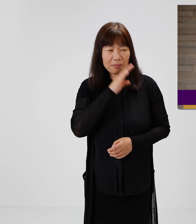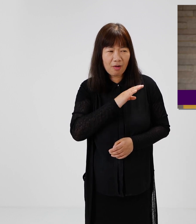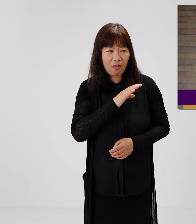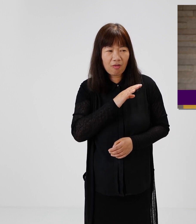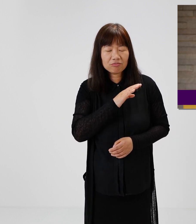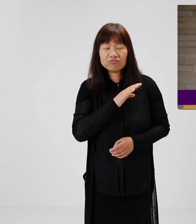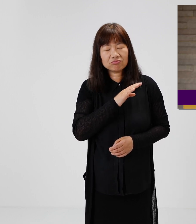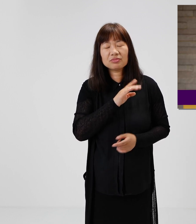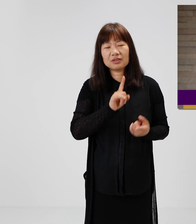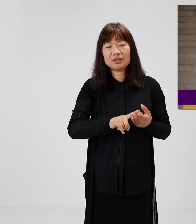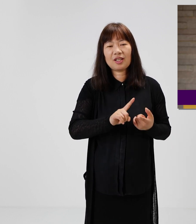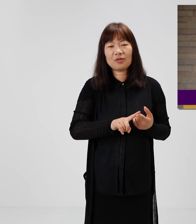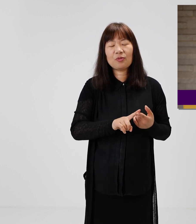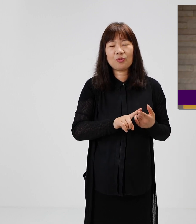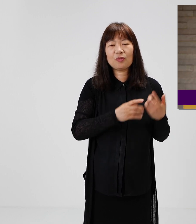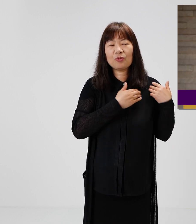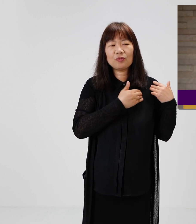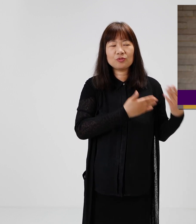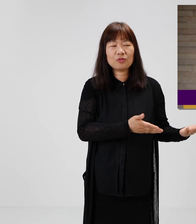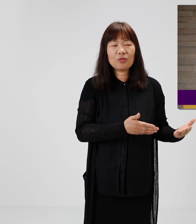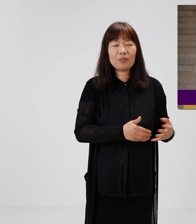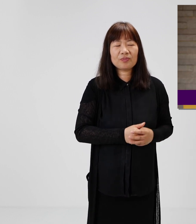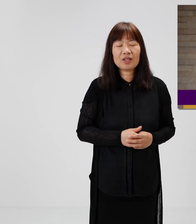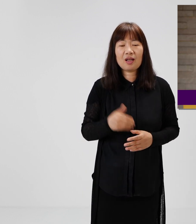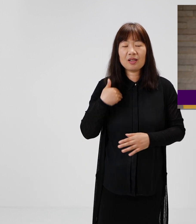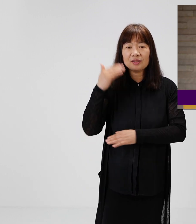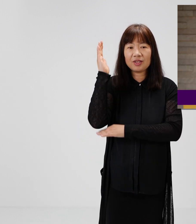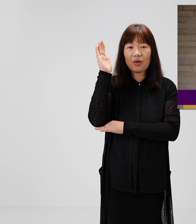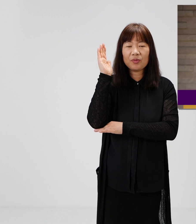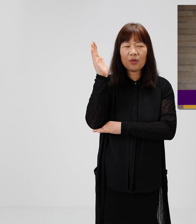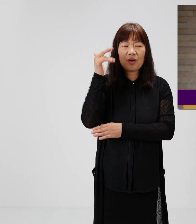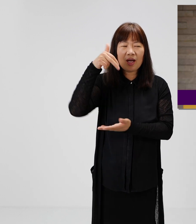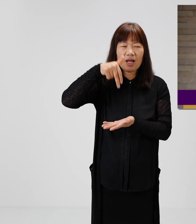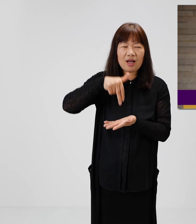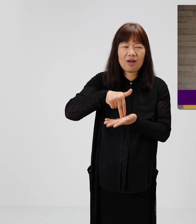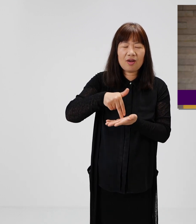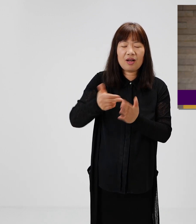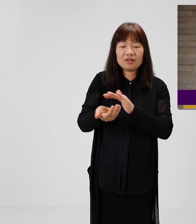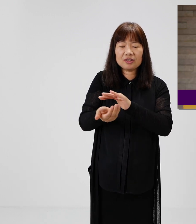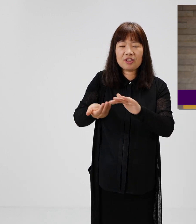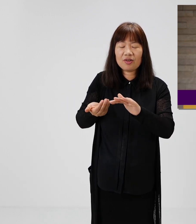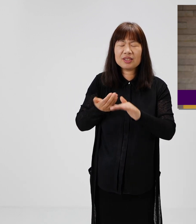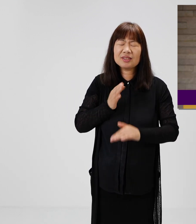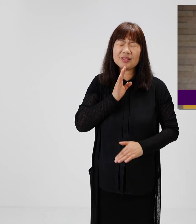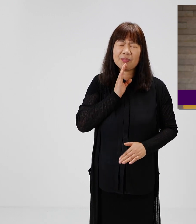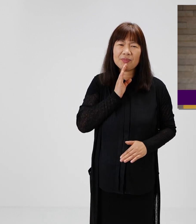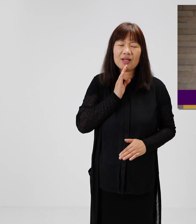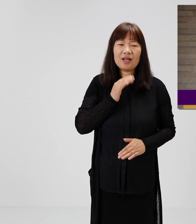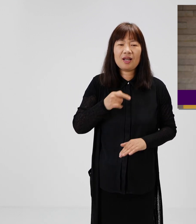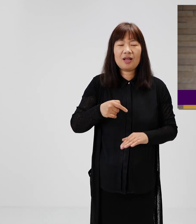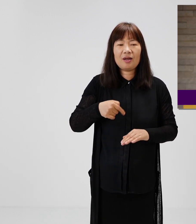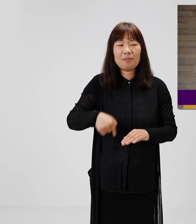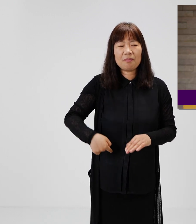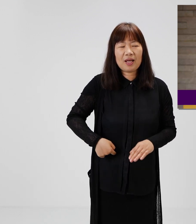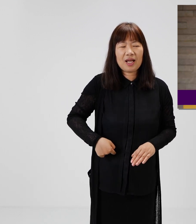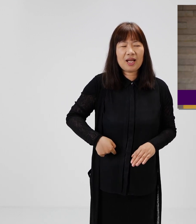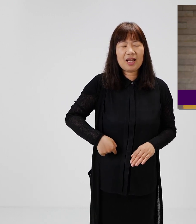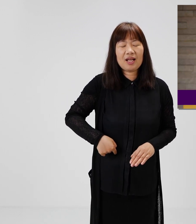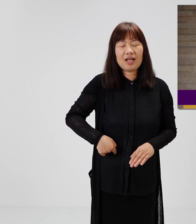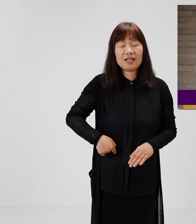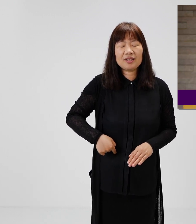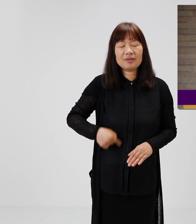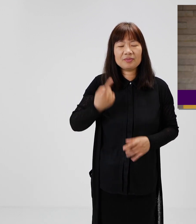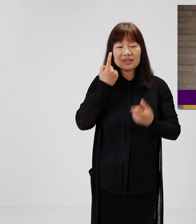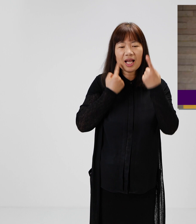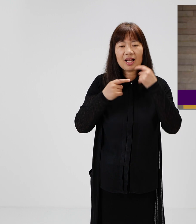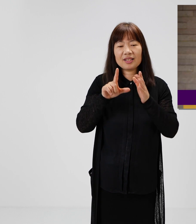기분 나쁜 거고, 저도 뭐 설교를 하러 올라오기 전에 굉장히 마음이 심령이